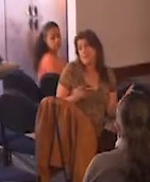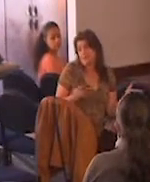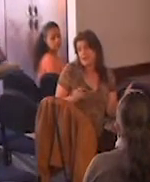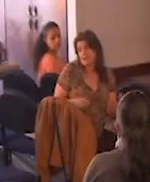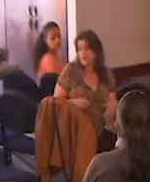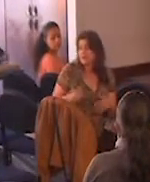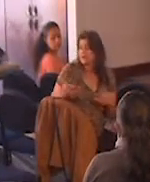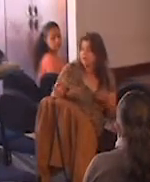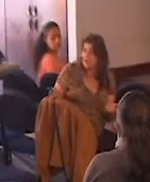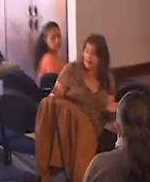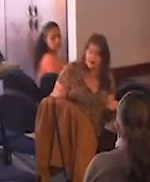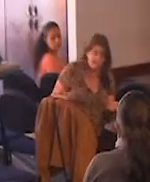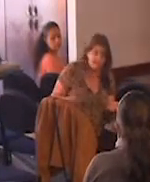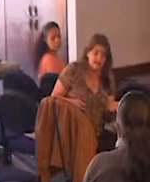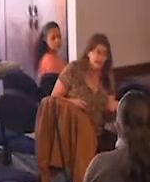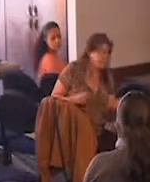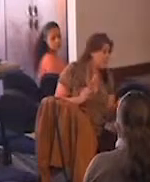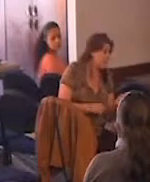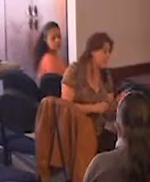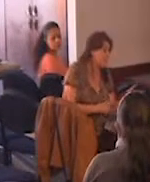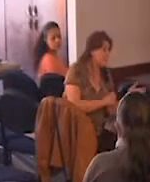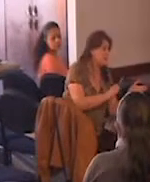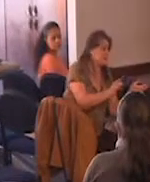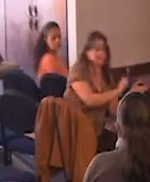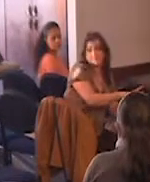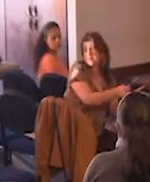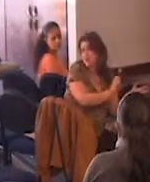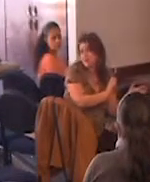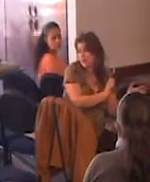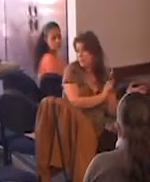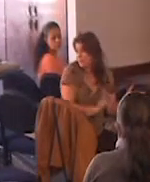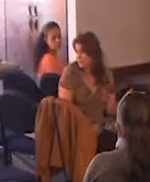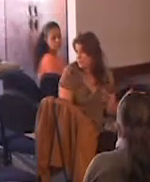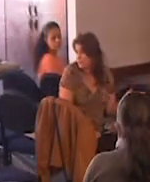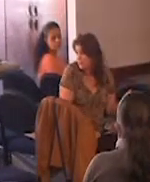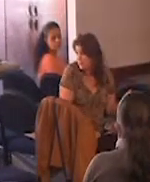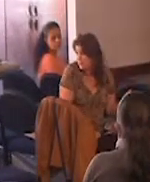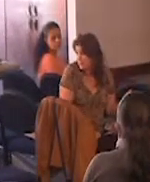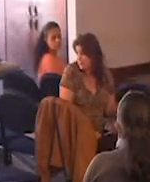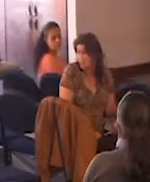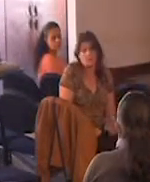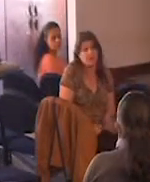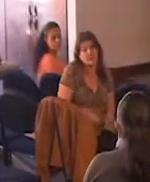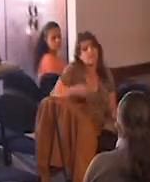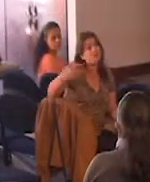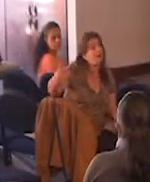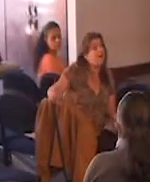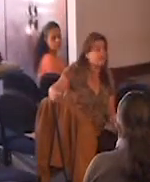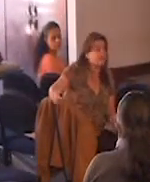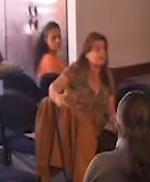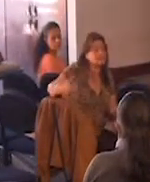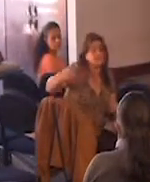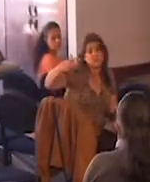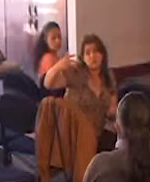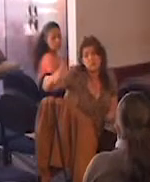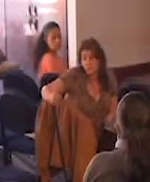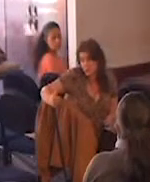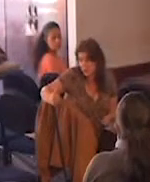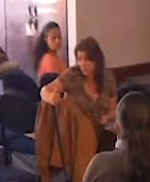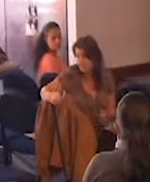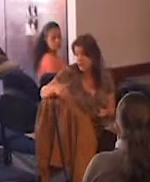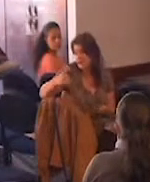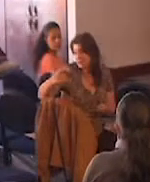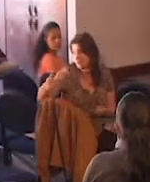le dice, dame, ¿qué quieres, Rafa? Dame manzana, por ejemplo, que le gusta. Sí, porque antes